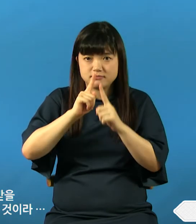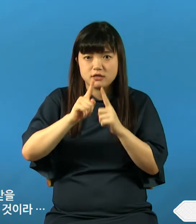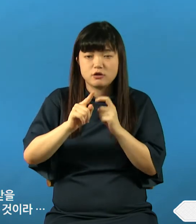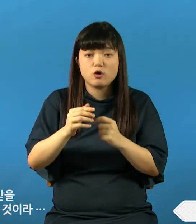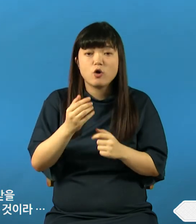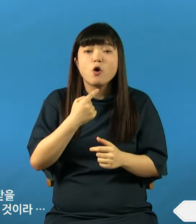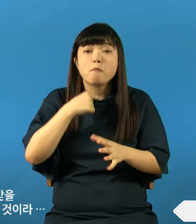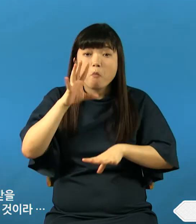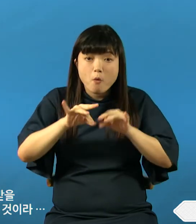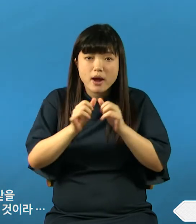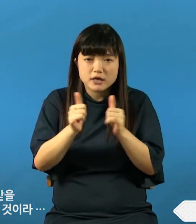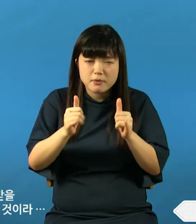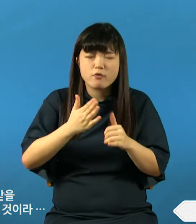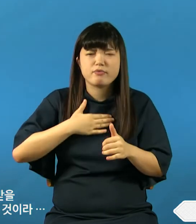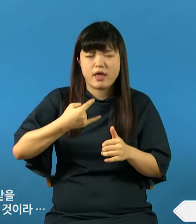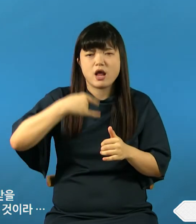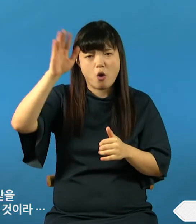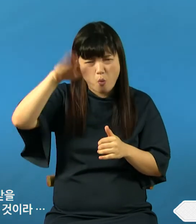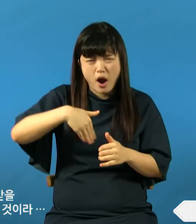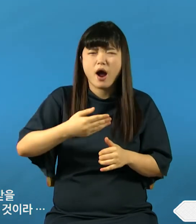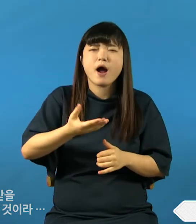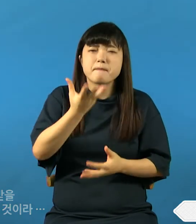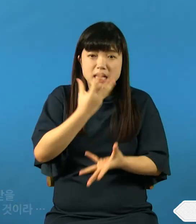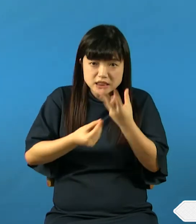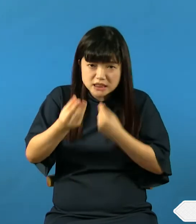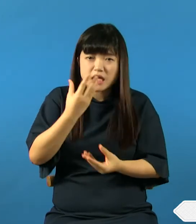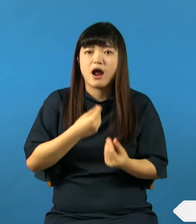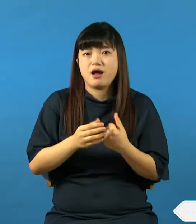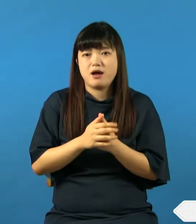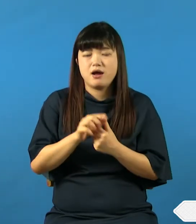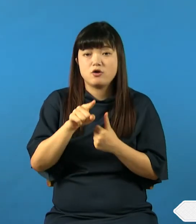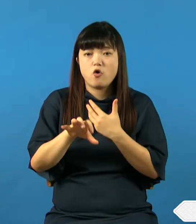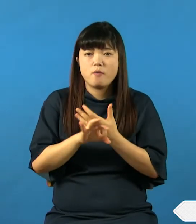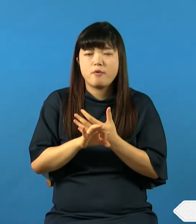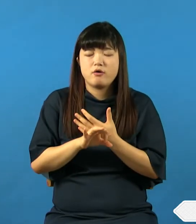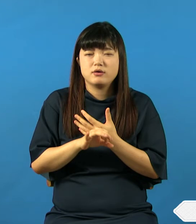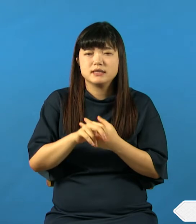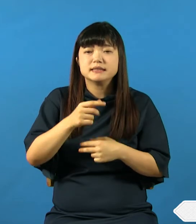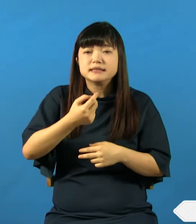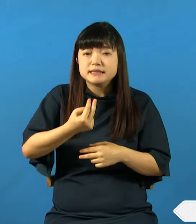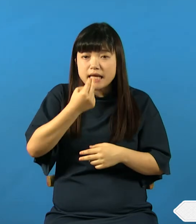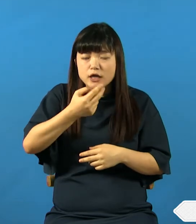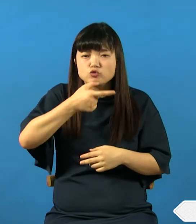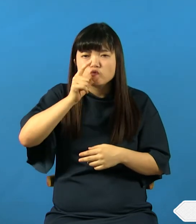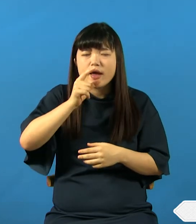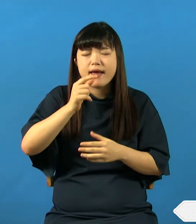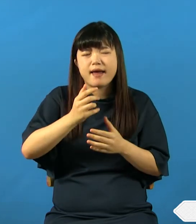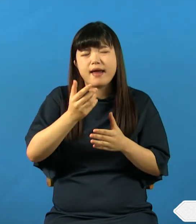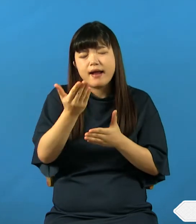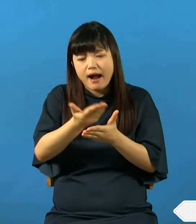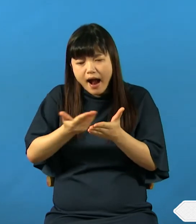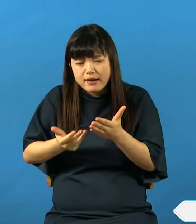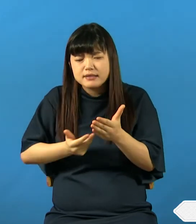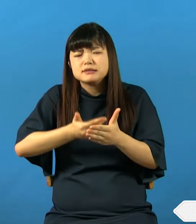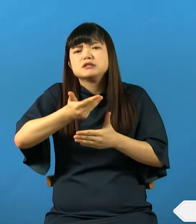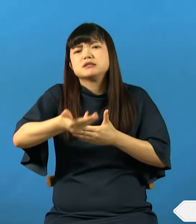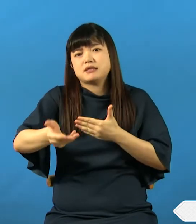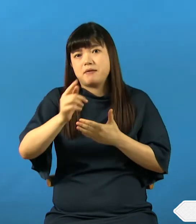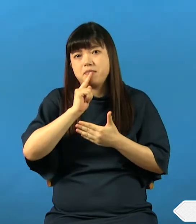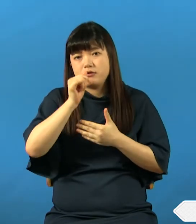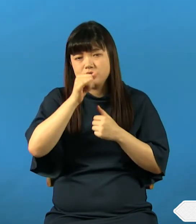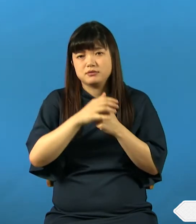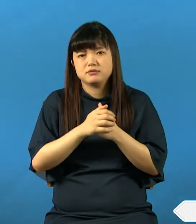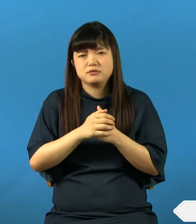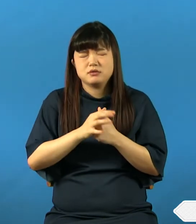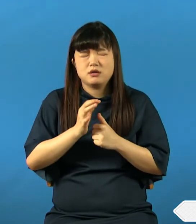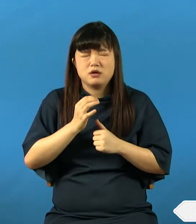목마르거든 내게로 와서 마시라. 그러면 생수의 강이 흘러나리라. 목이 말라야 됩니다. 성령 충만에 대해서